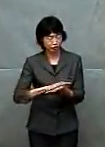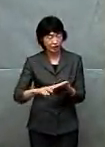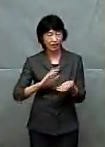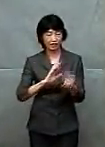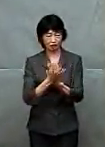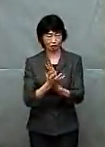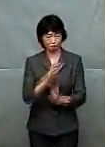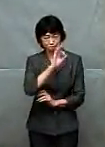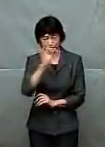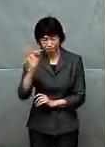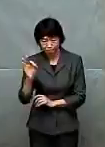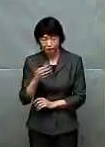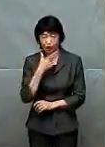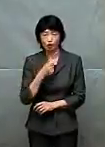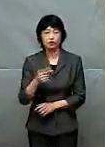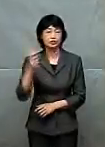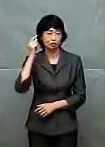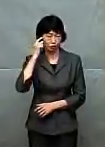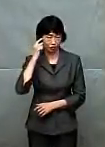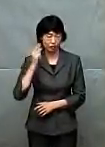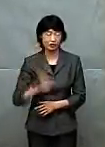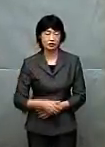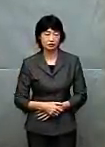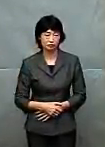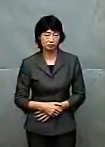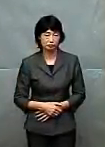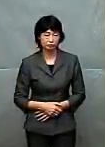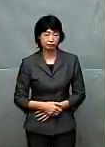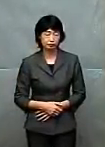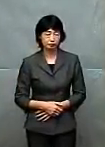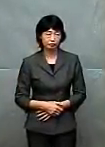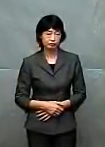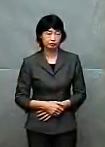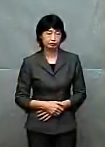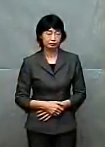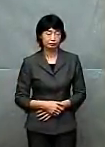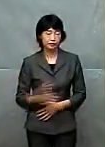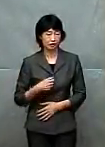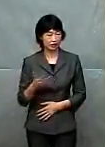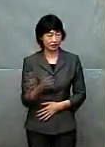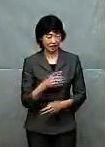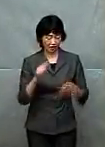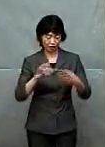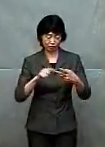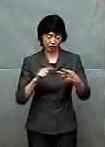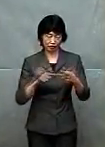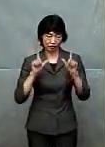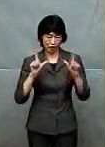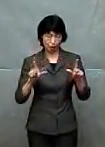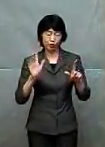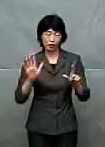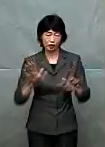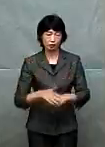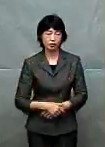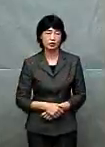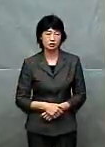お楽しみいただければというふうに思います。では私から2つ発表がございます